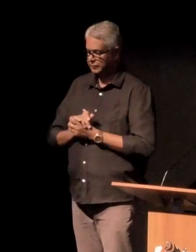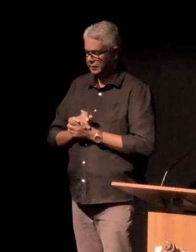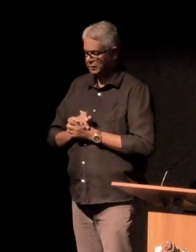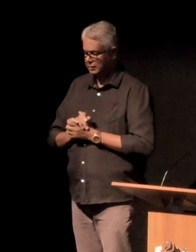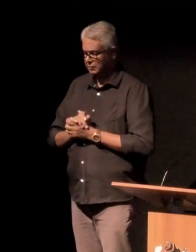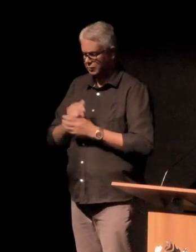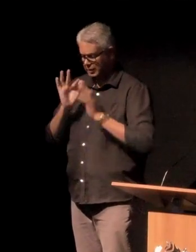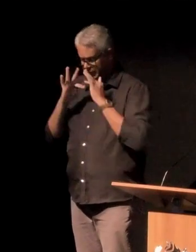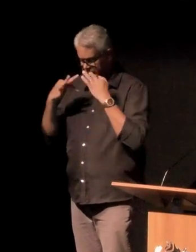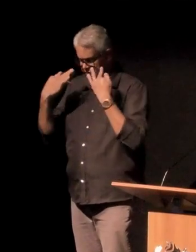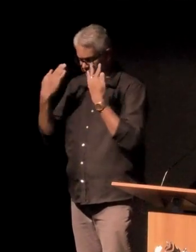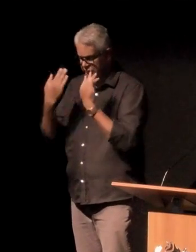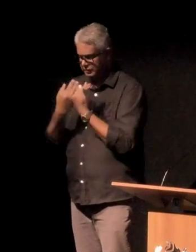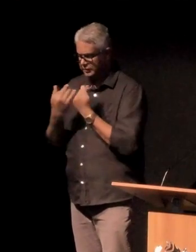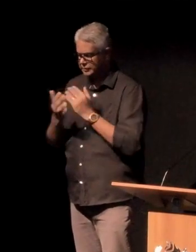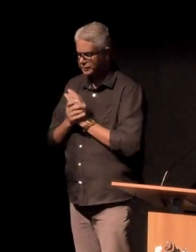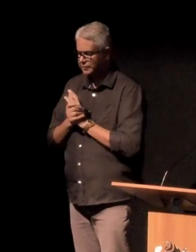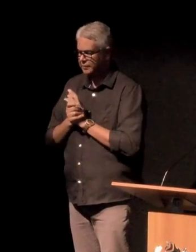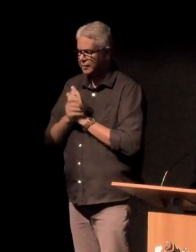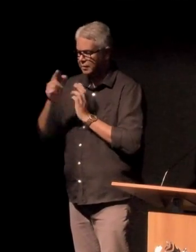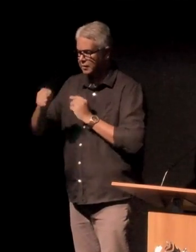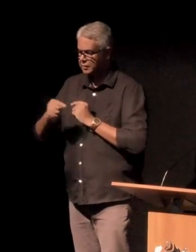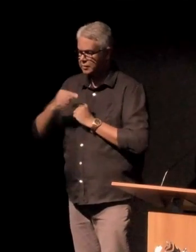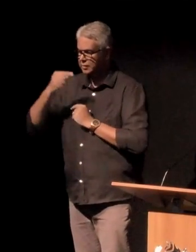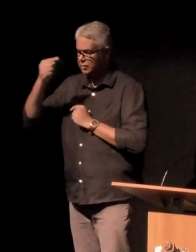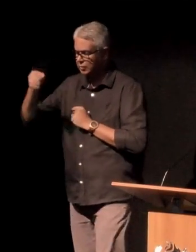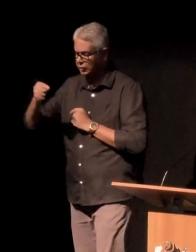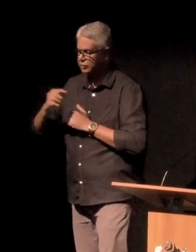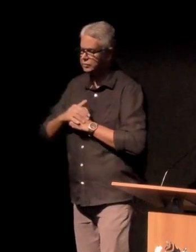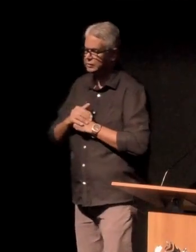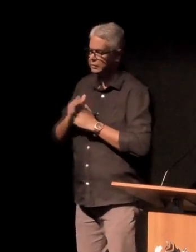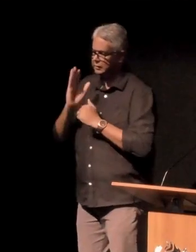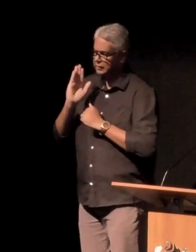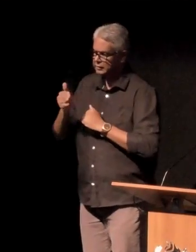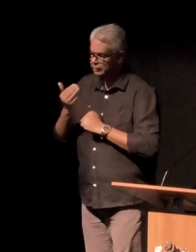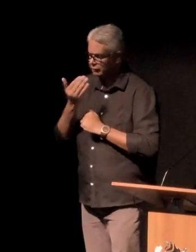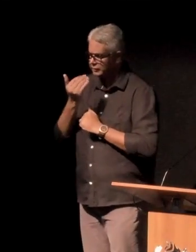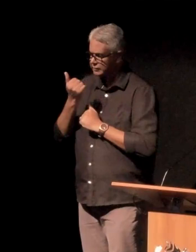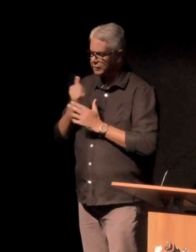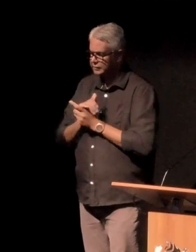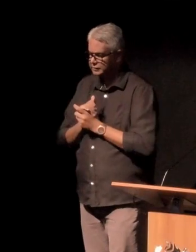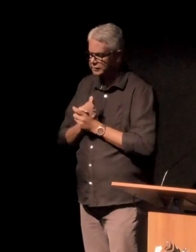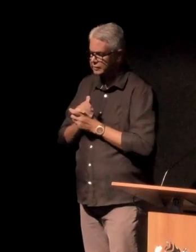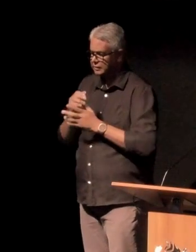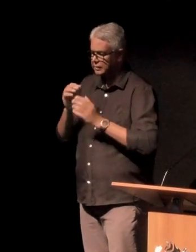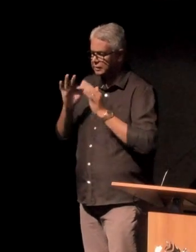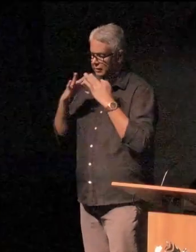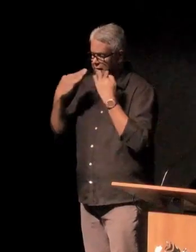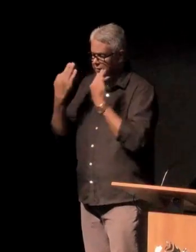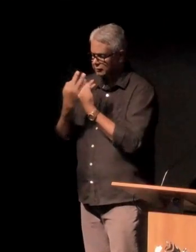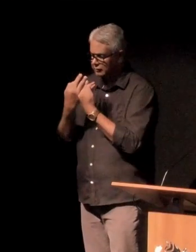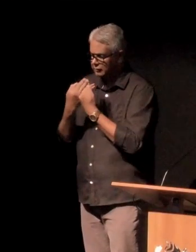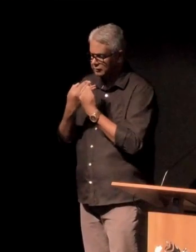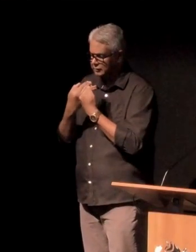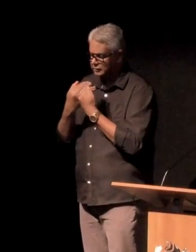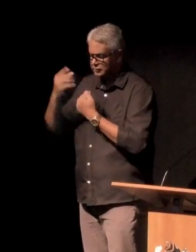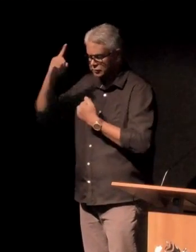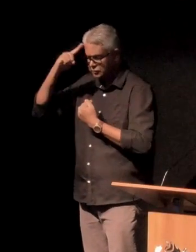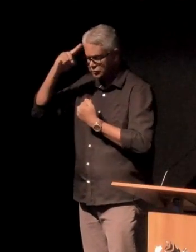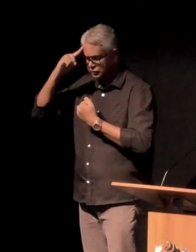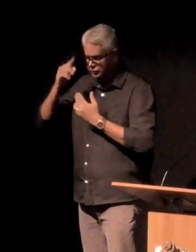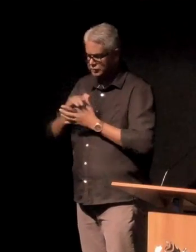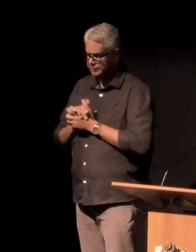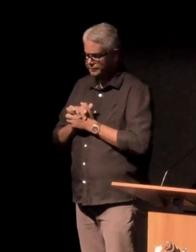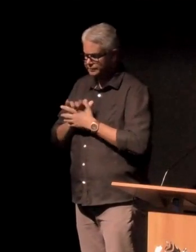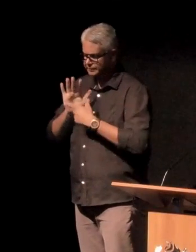aquelas famílias e Outros tantos que são e que faz em parte de né da alimentação do nosso dia a dia né E